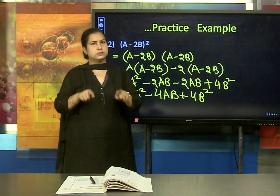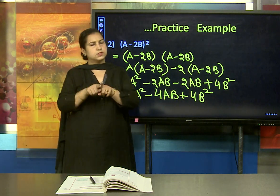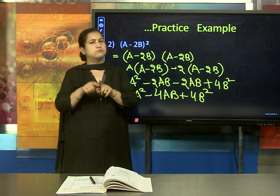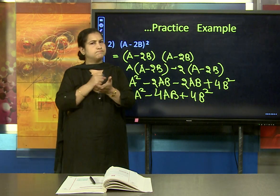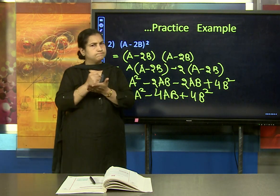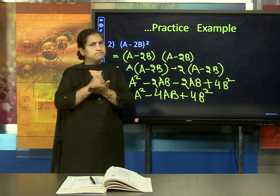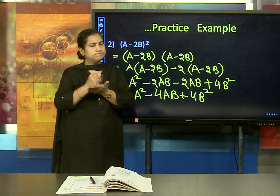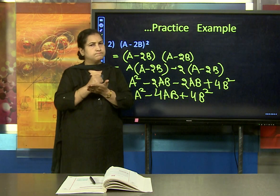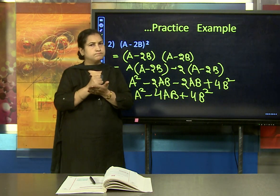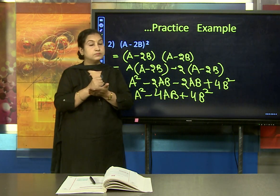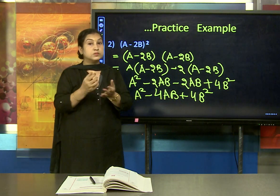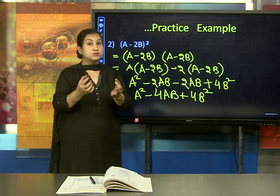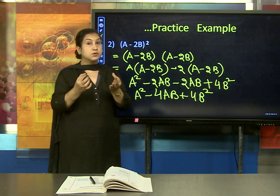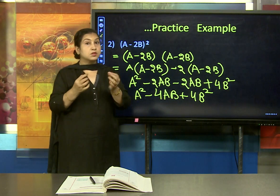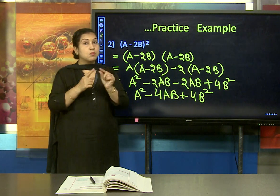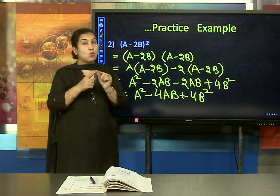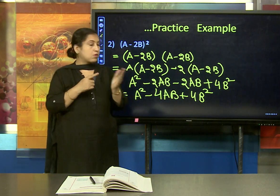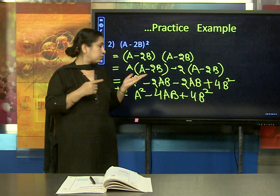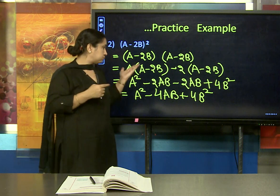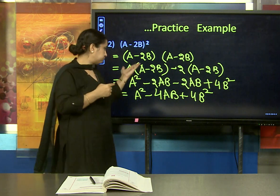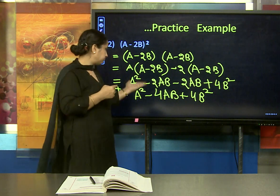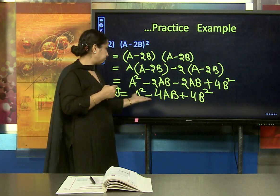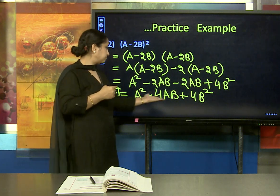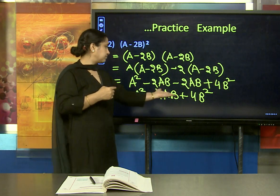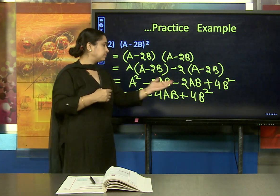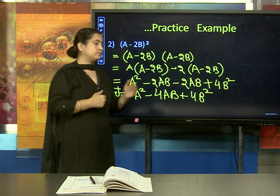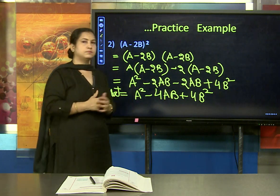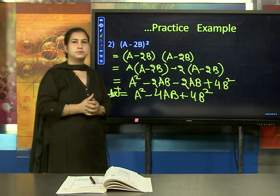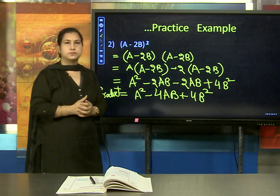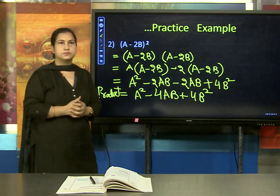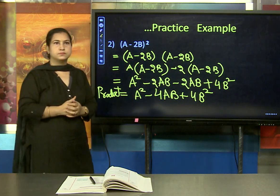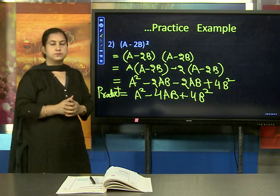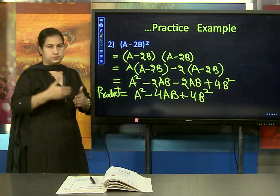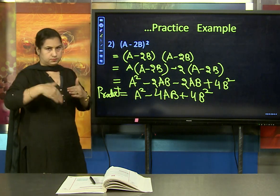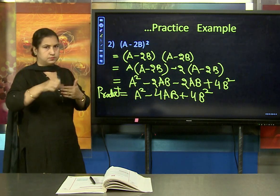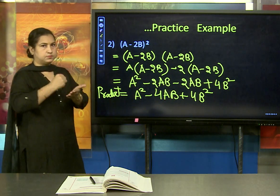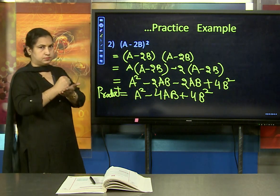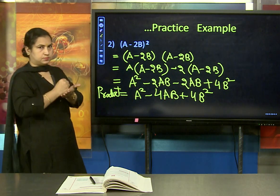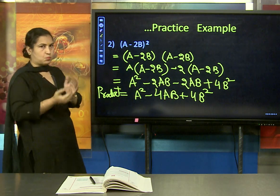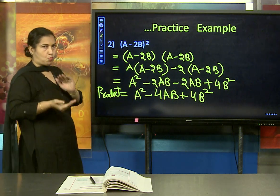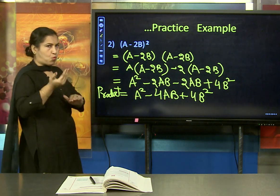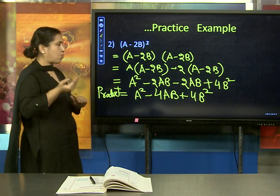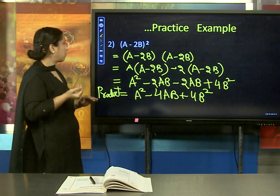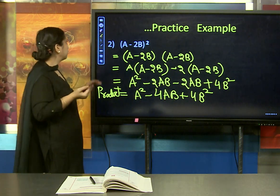इसी तरह से अभ्यास करके हम स्पेशल प्रोडक्ट्स को आराम से निकाल सकते हैं। आगे और अभ्यास करते